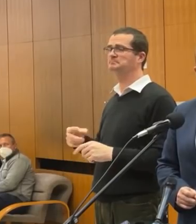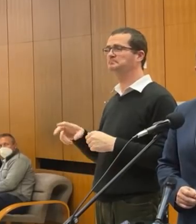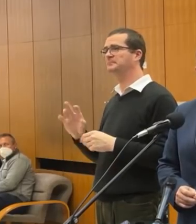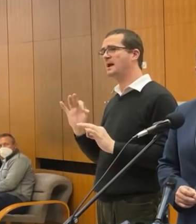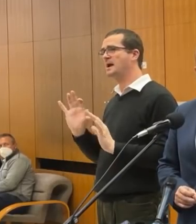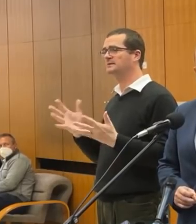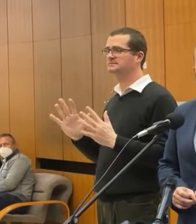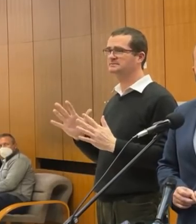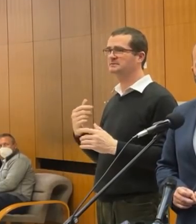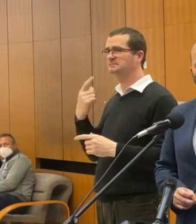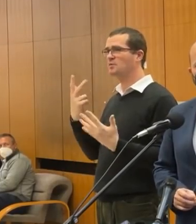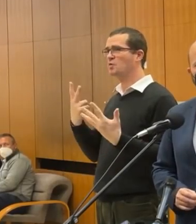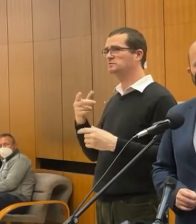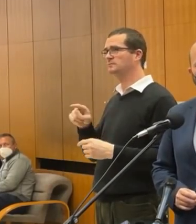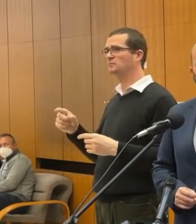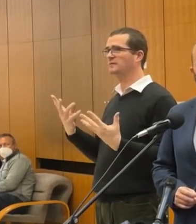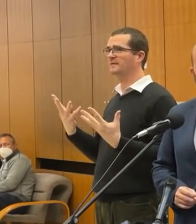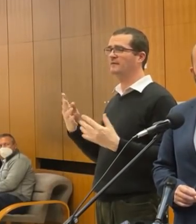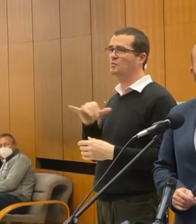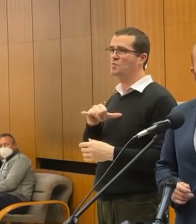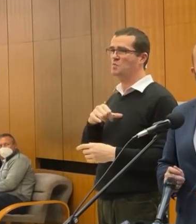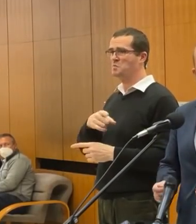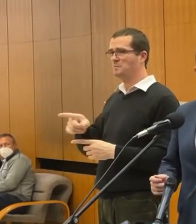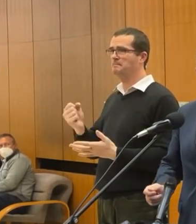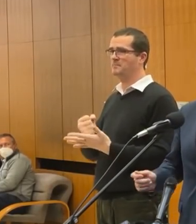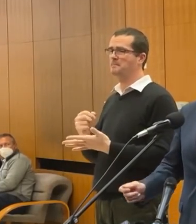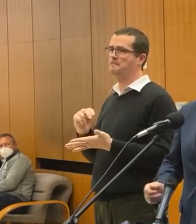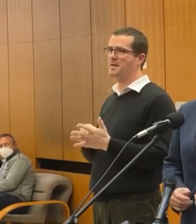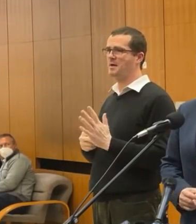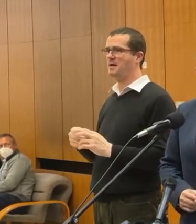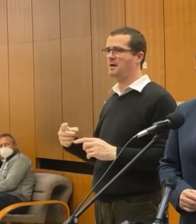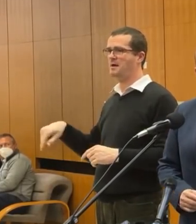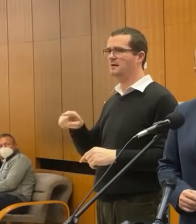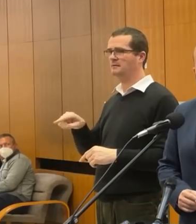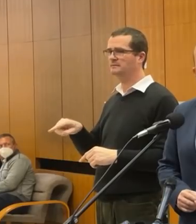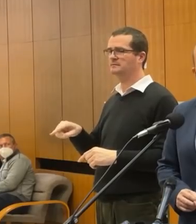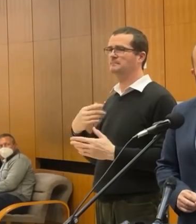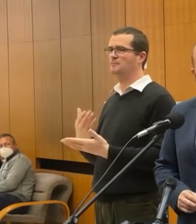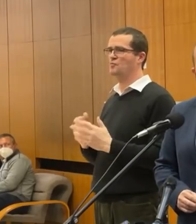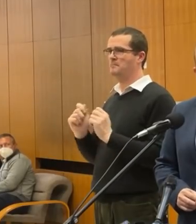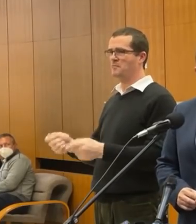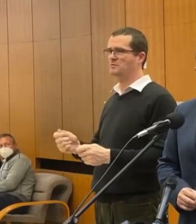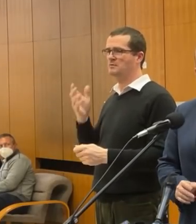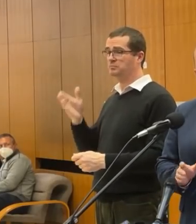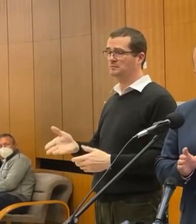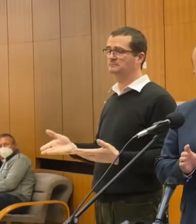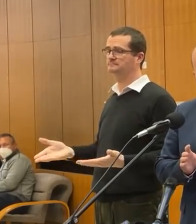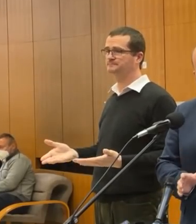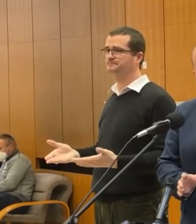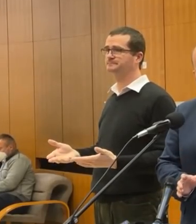predbežne, myslím, 8 alebo 9 záujemcov potvrdilo, že plánuje takú ponuku podať.